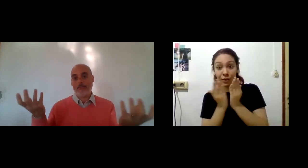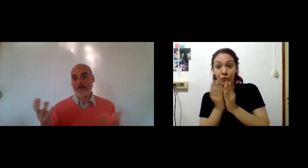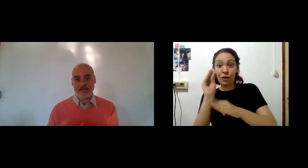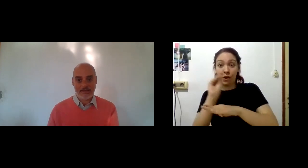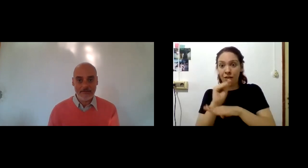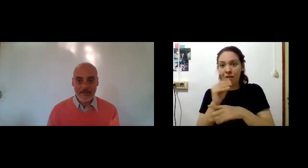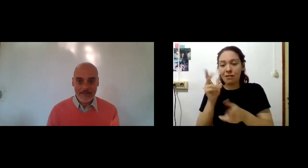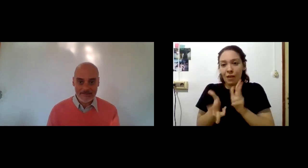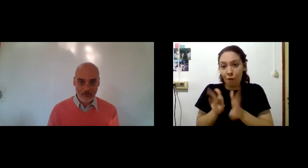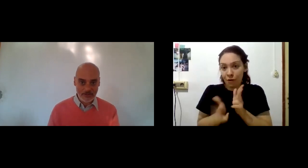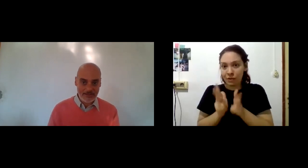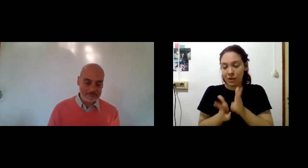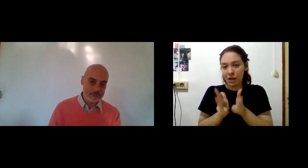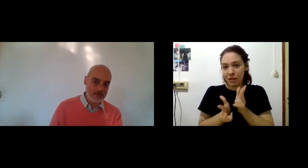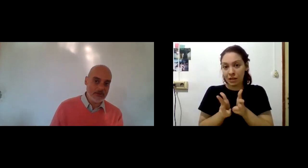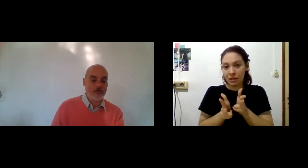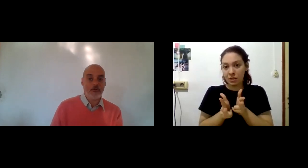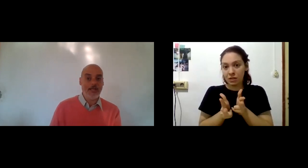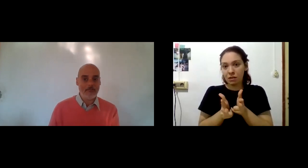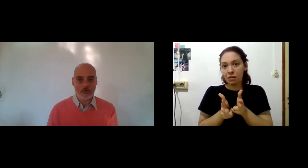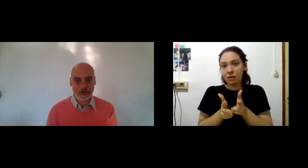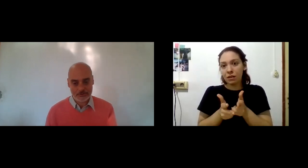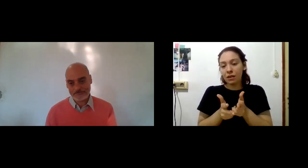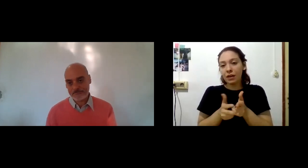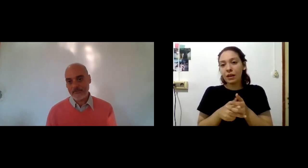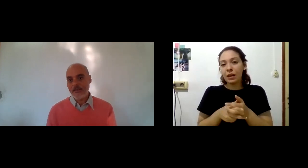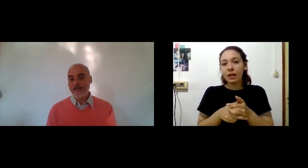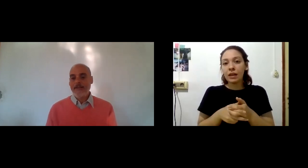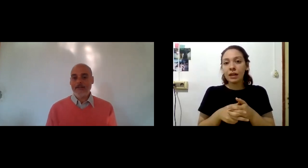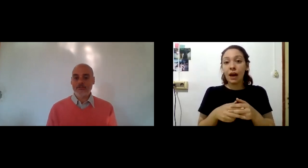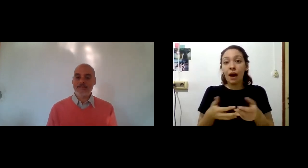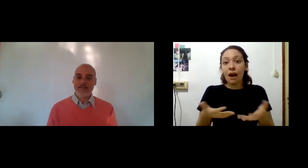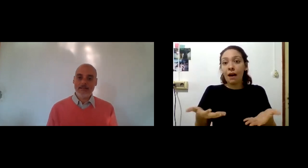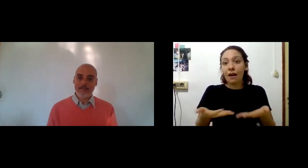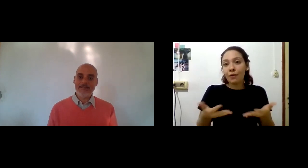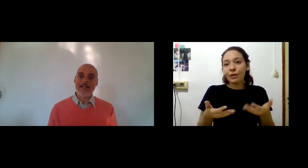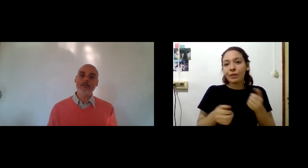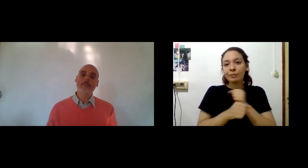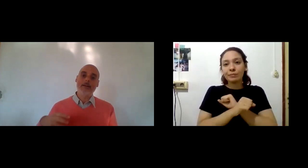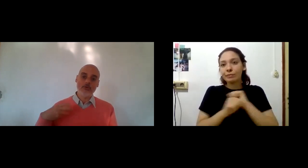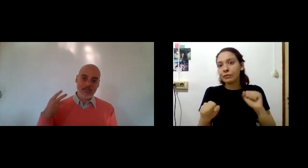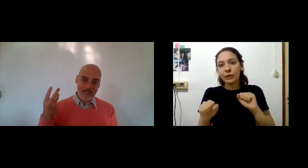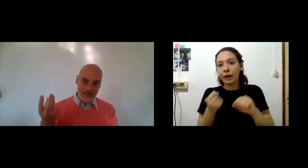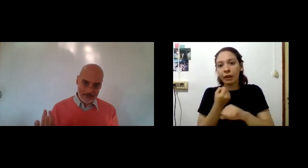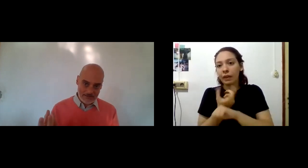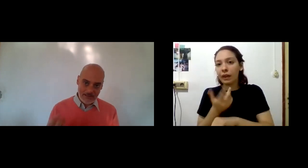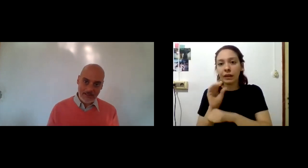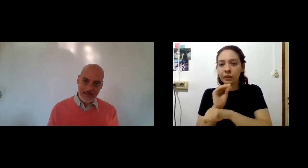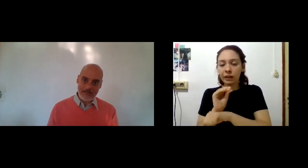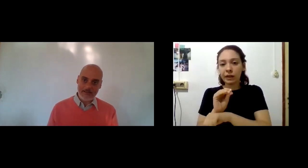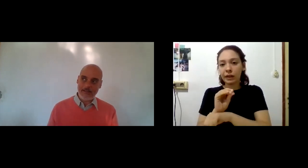fue la primera cosa que se dejó de dar, porque bueno, no nos dábamos con todo. Entonces, este año vamos